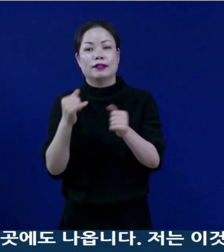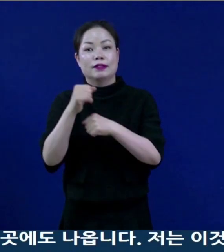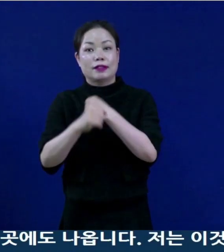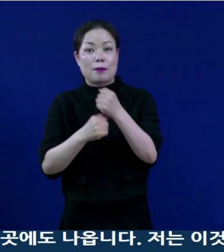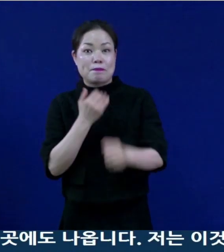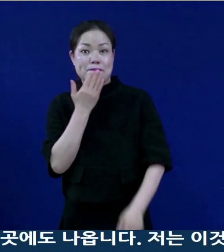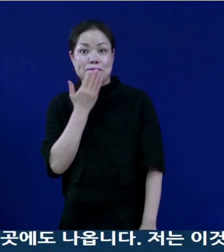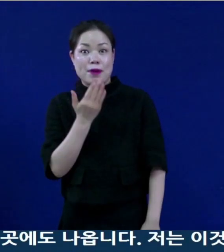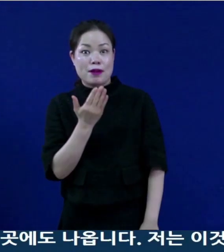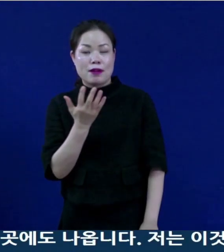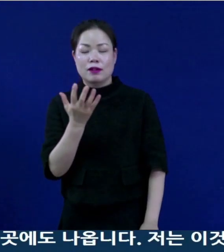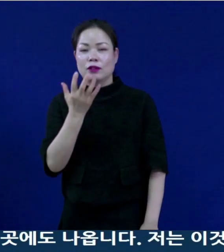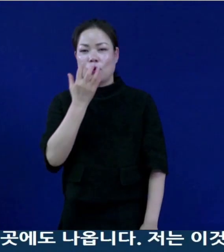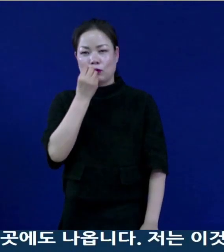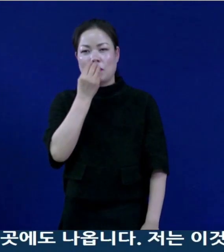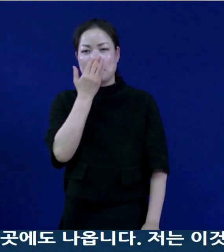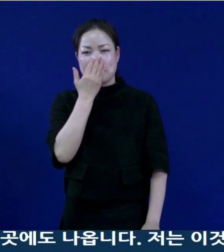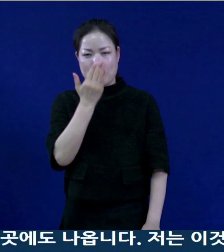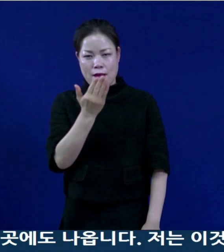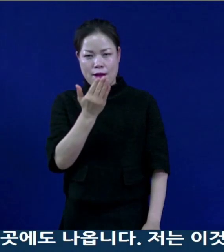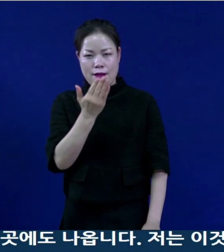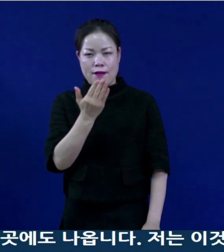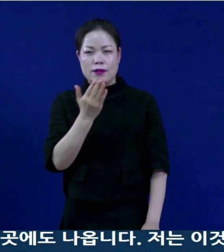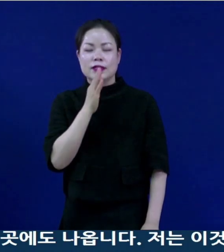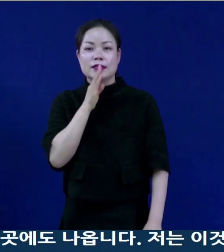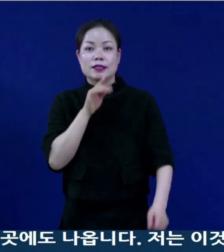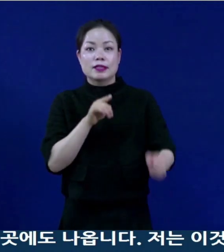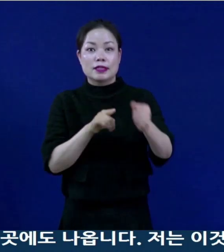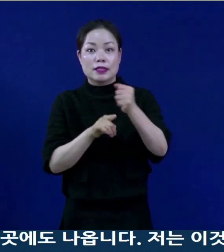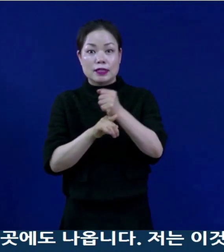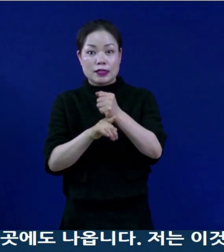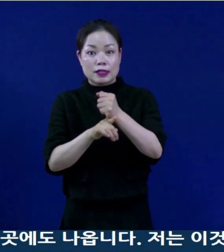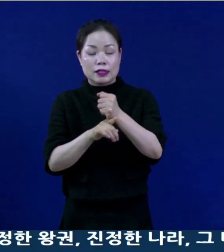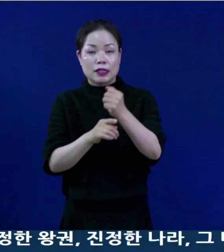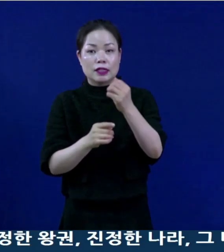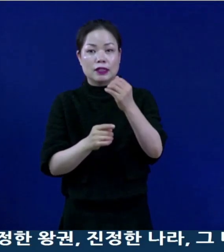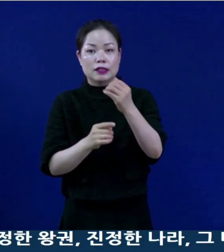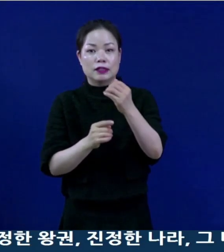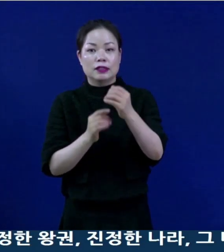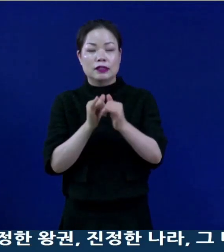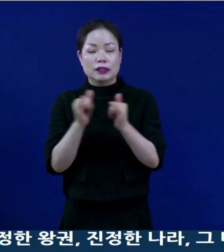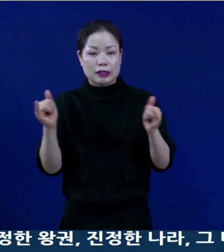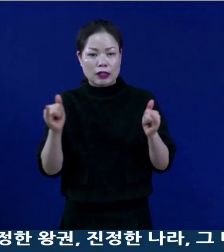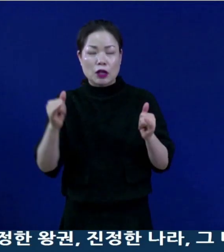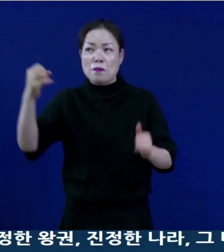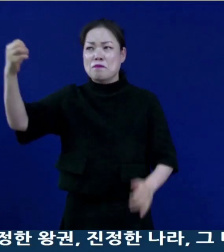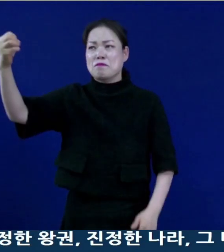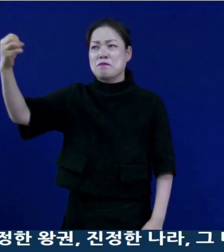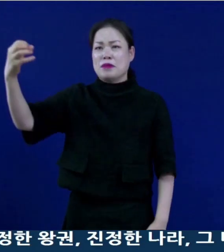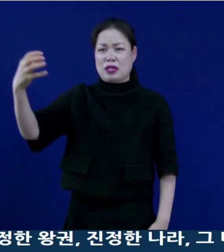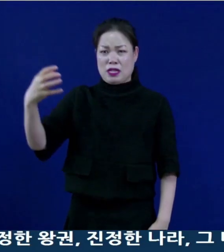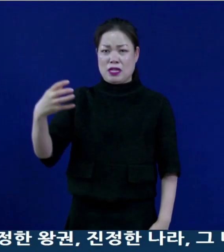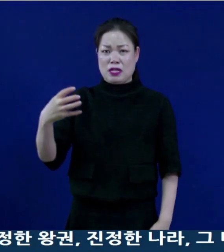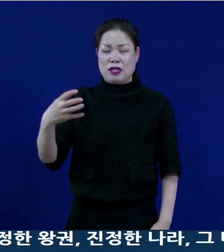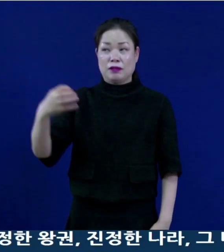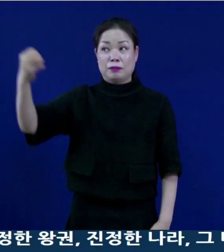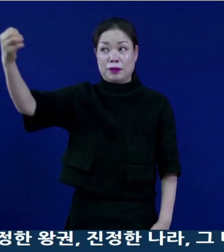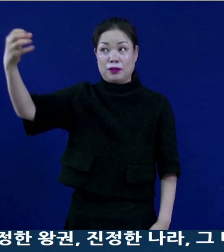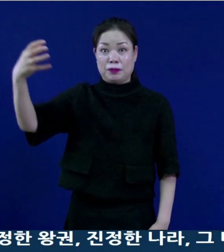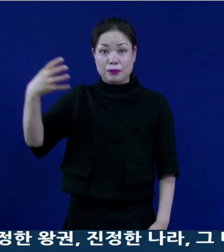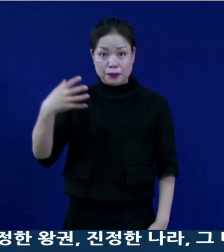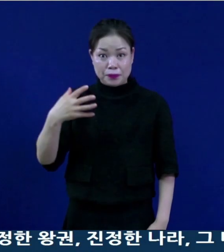자유함이 있고 거룩함이 있고, 진리로 나오는 자는 빛으로 나오나니 빛이